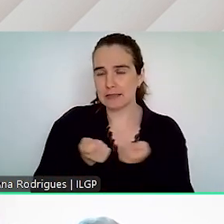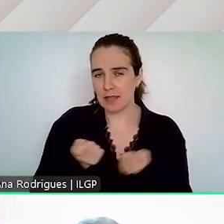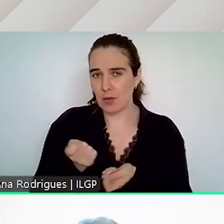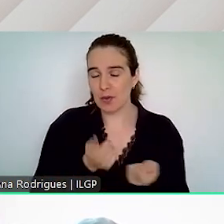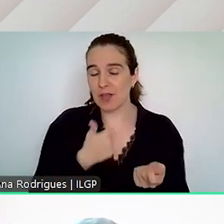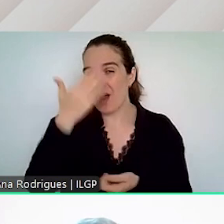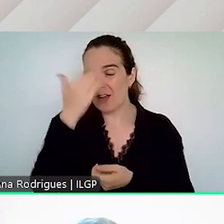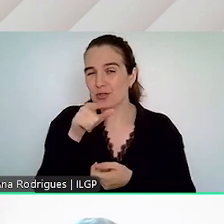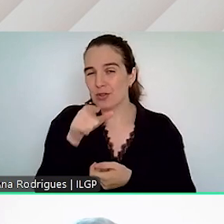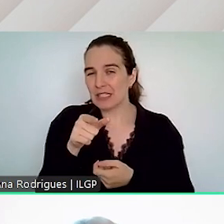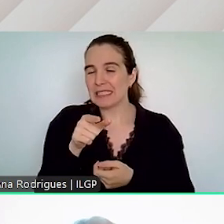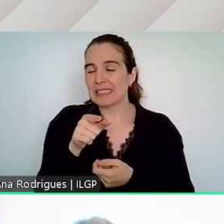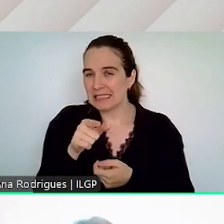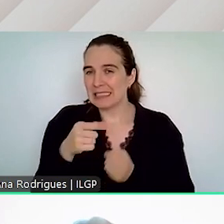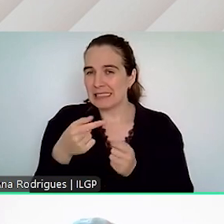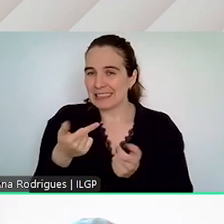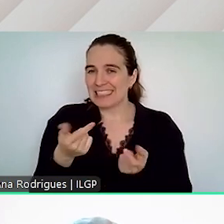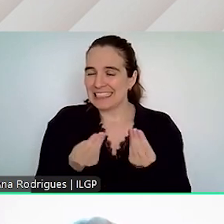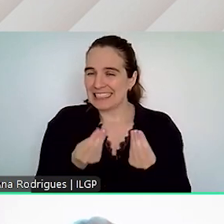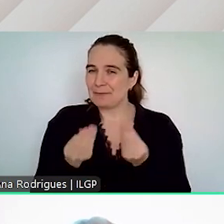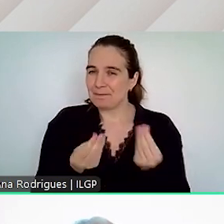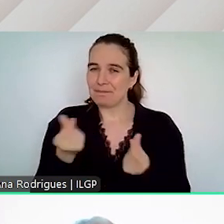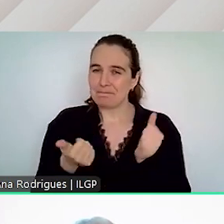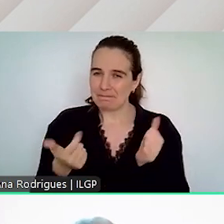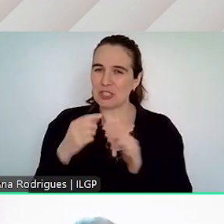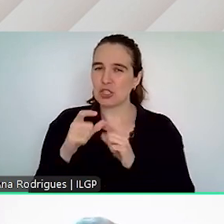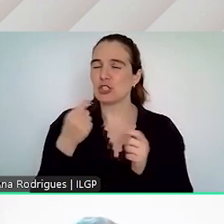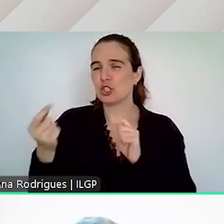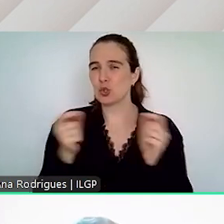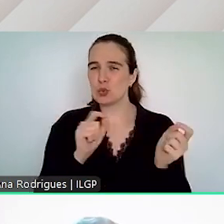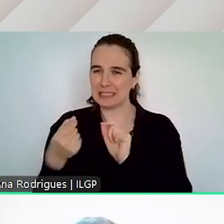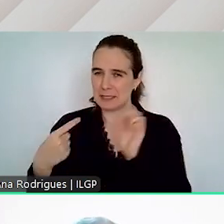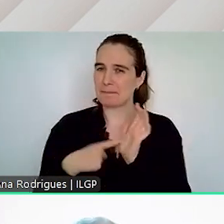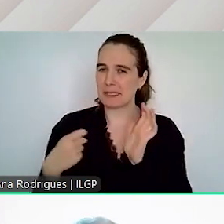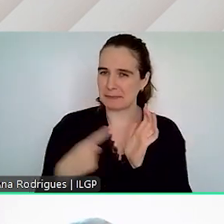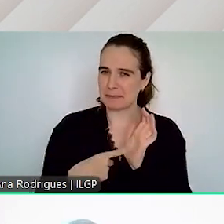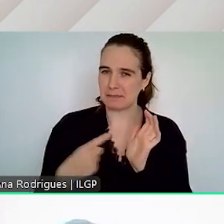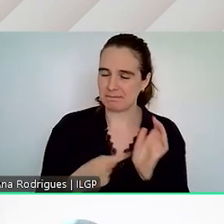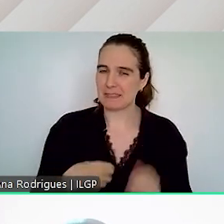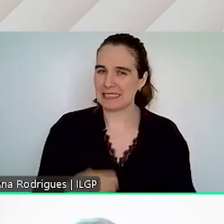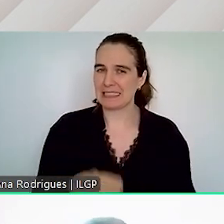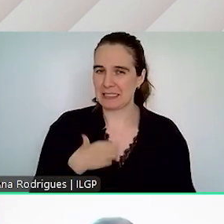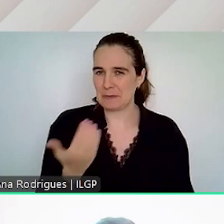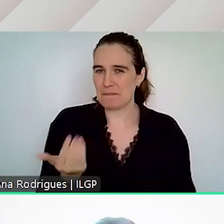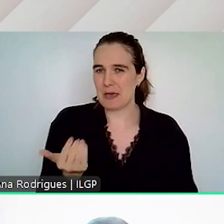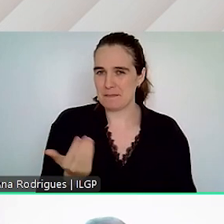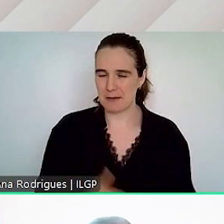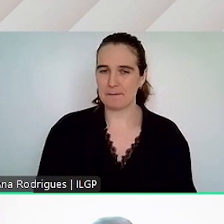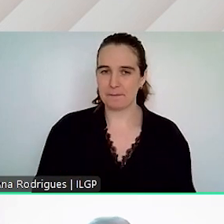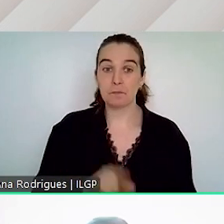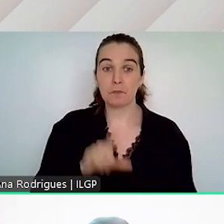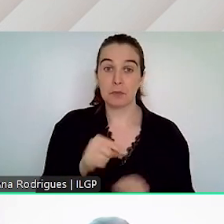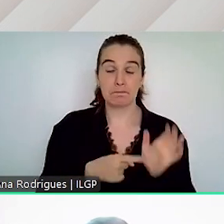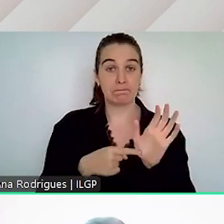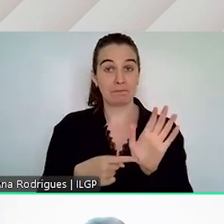ainda está muito por discutir e por aplicar no nosso país. E deixar-vos também aqui esta referência, que é uma